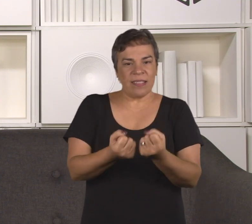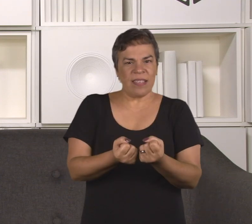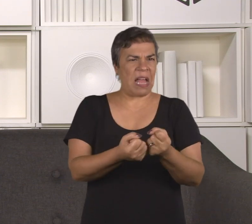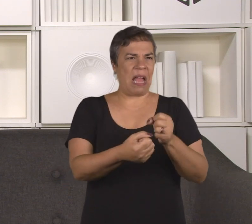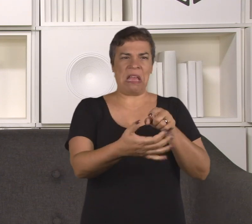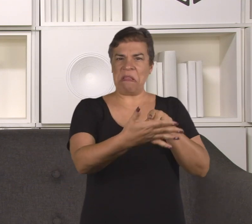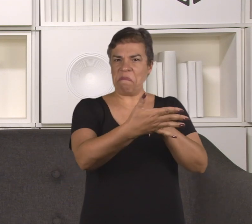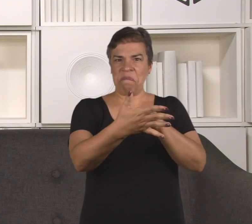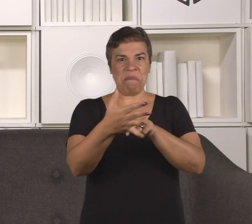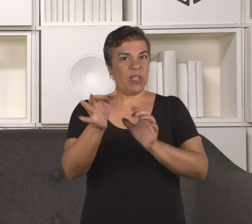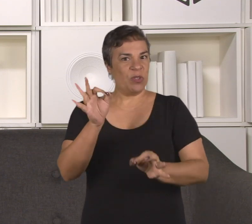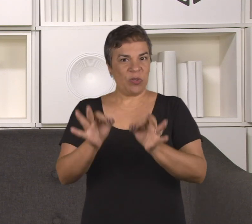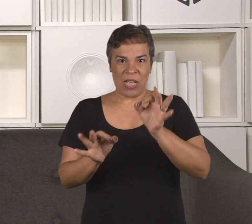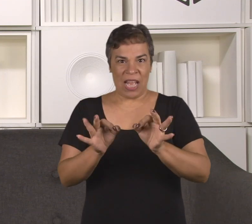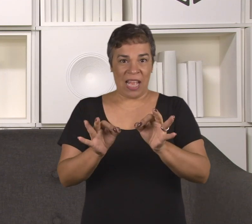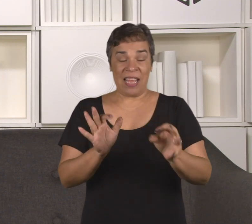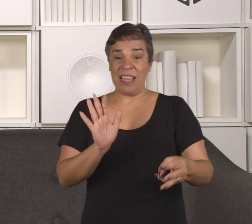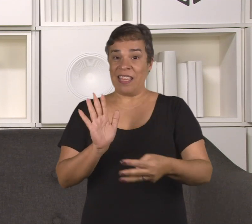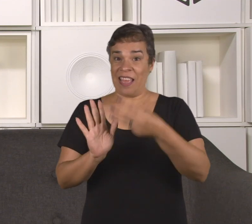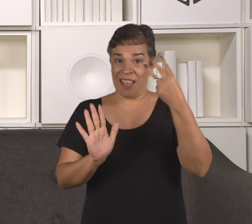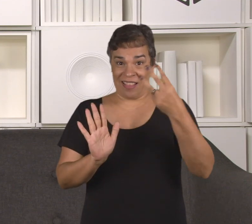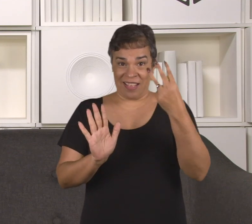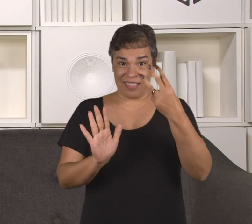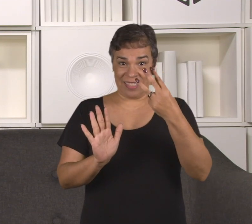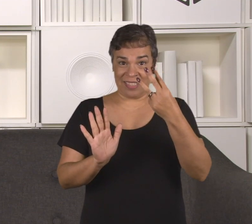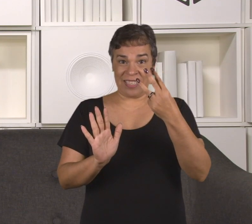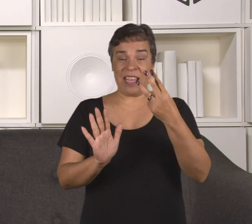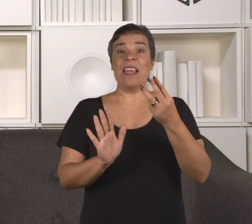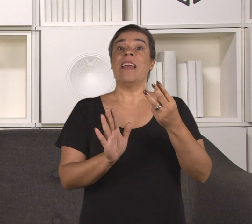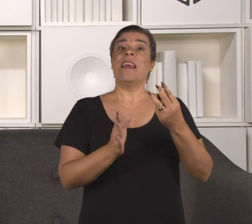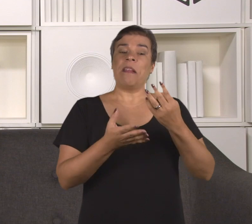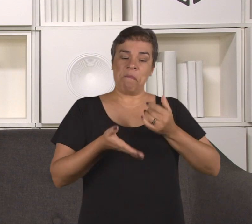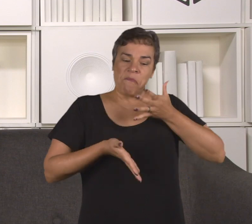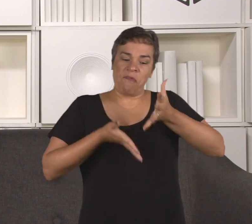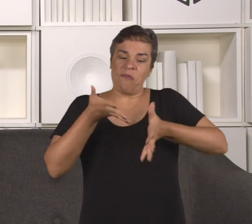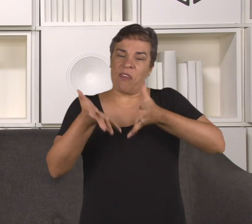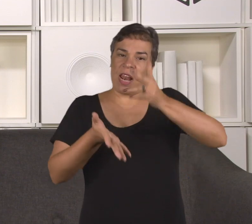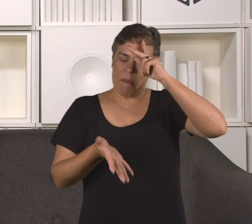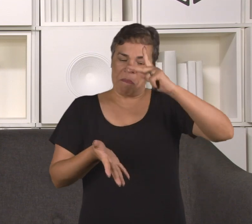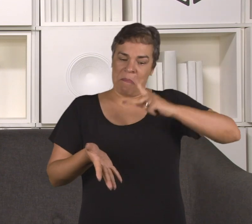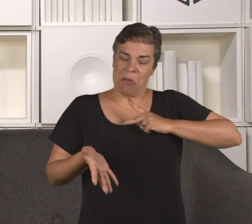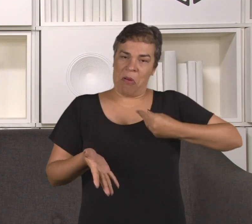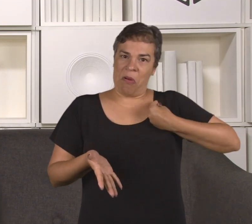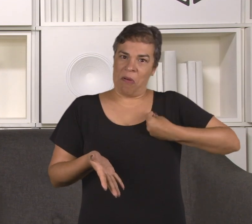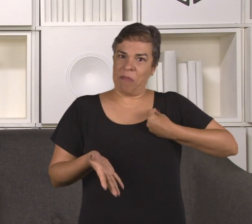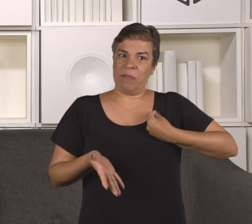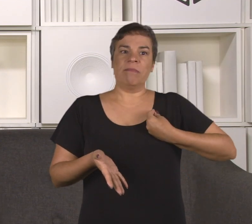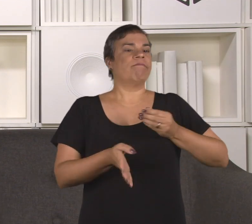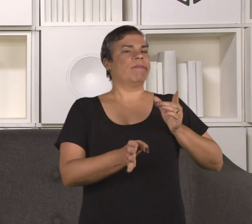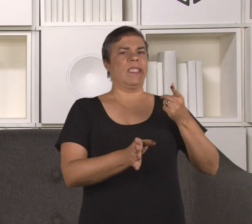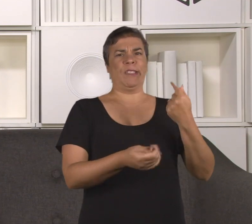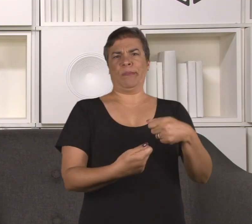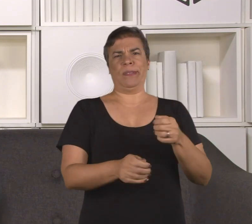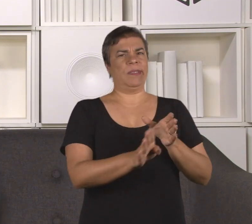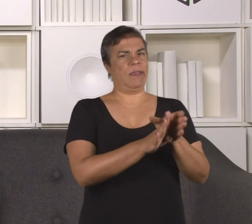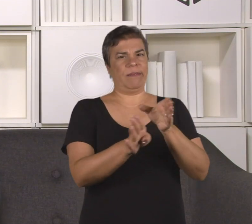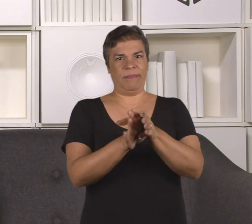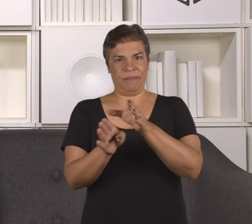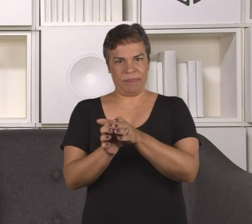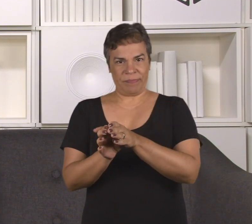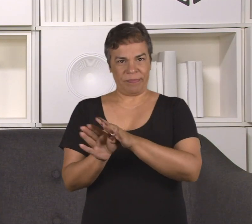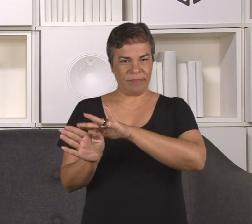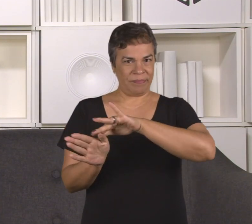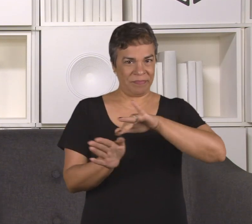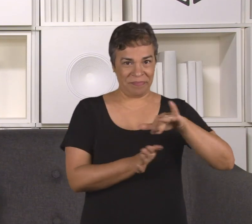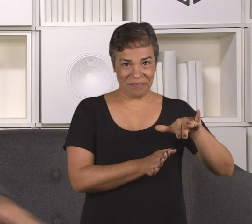aconselhar. Então, uma boa roda de conversa para você hoje à noite. Nosso texto bíblico de hoje é o capítulo 9